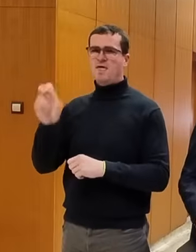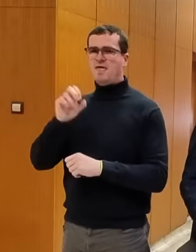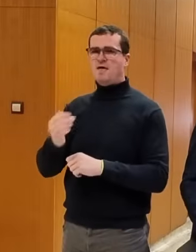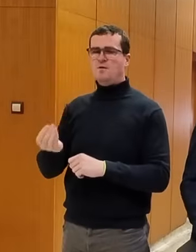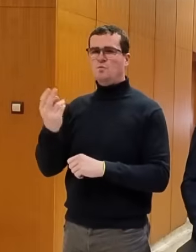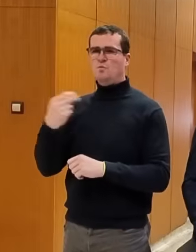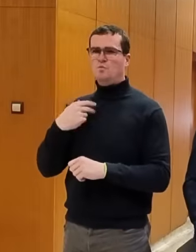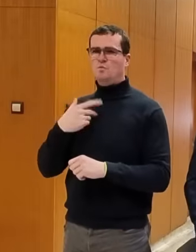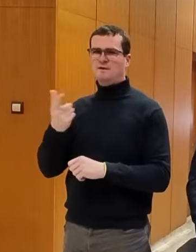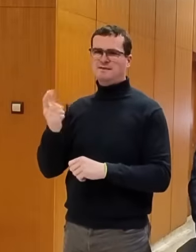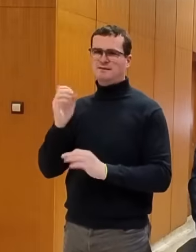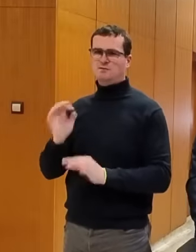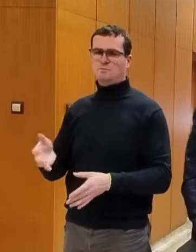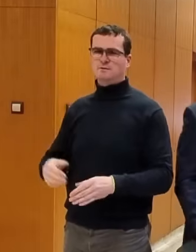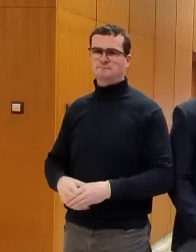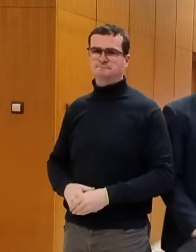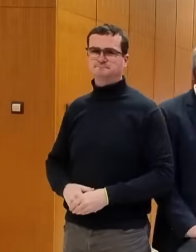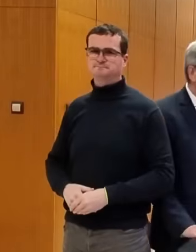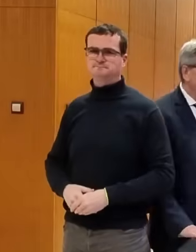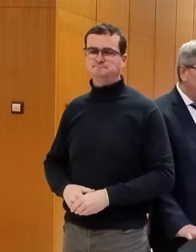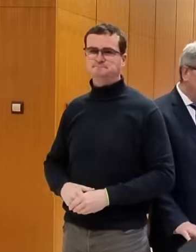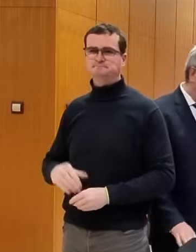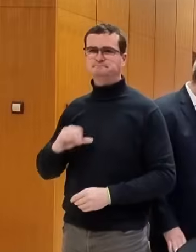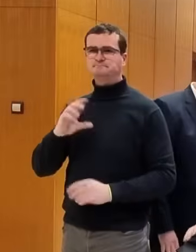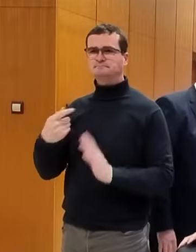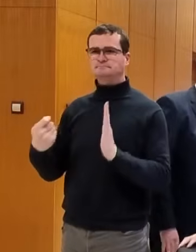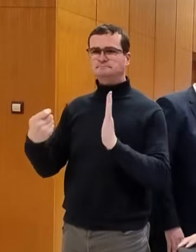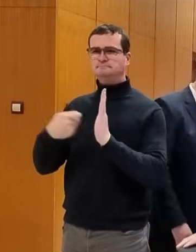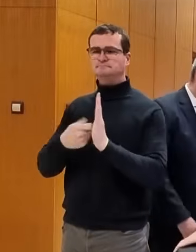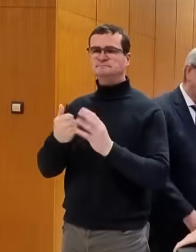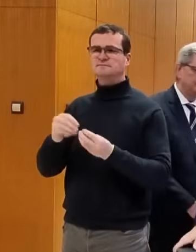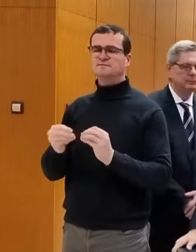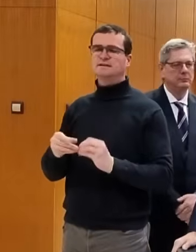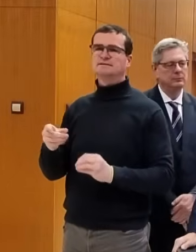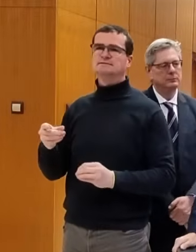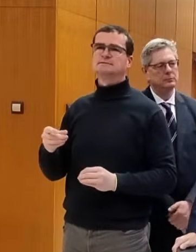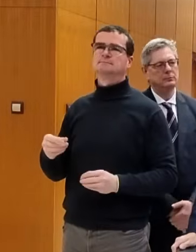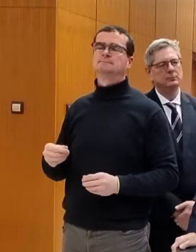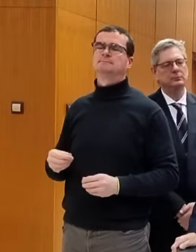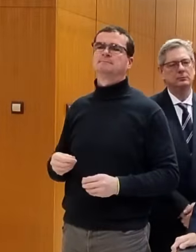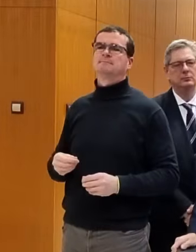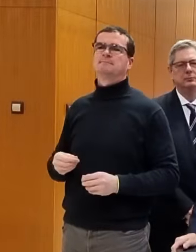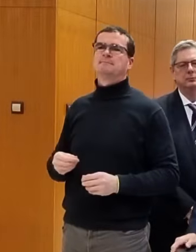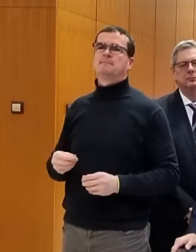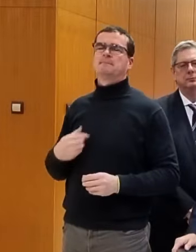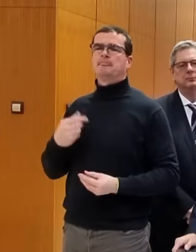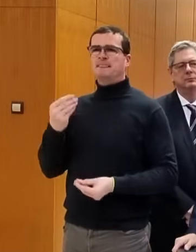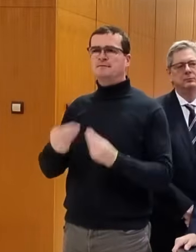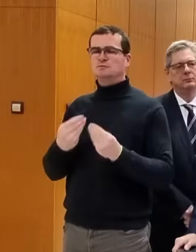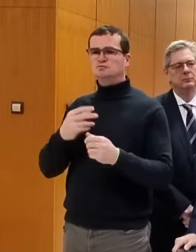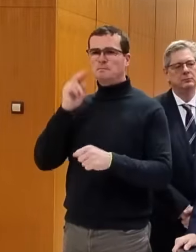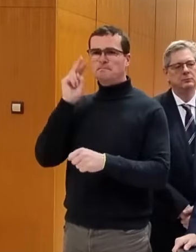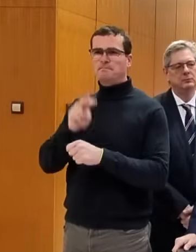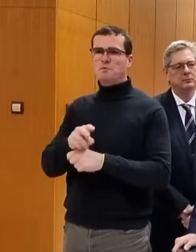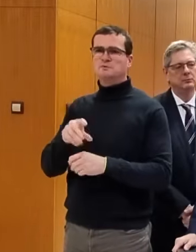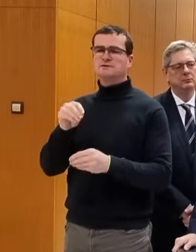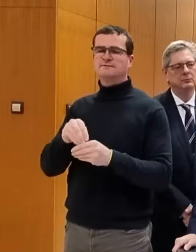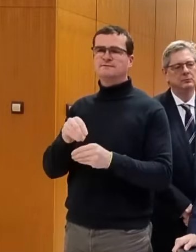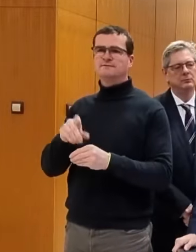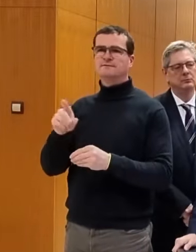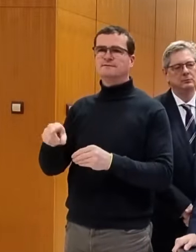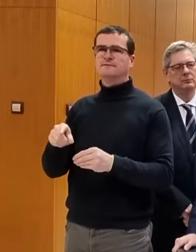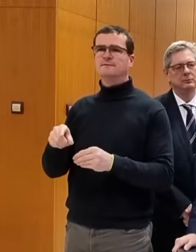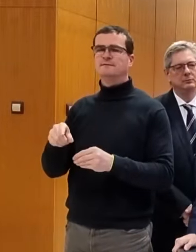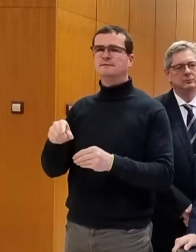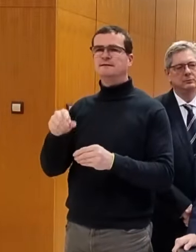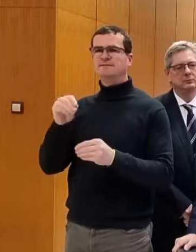únie nie je želaný stav. Ja by som ešte možno doplnil takú vec, že skúste sa pozrieť v tých